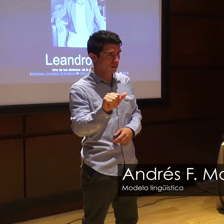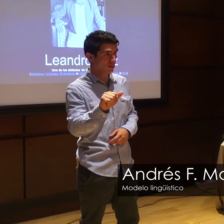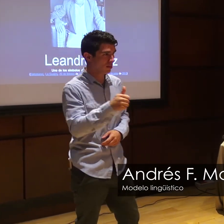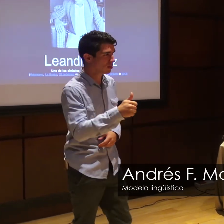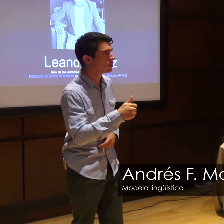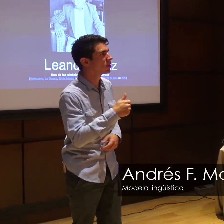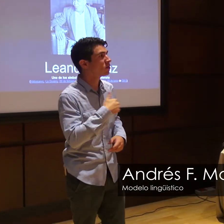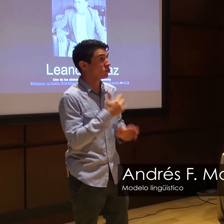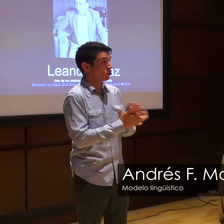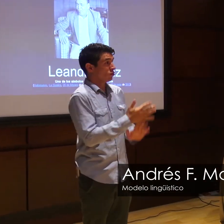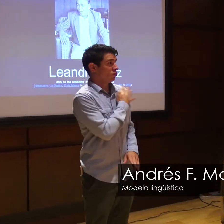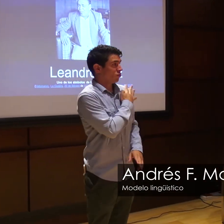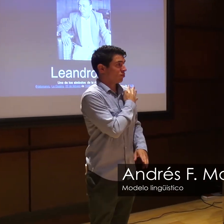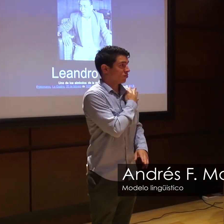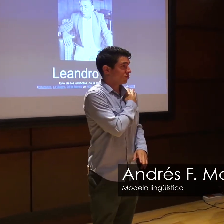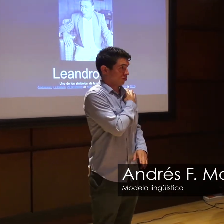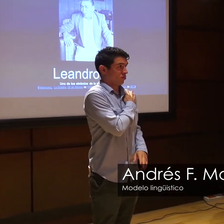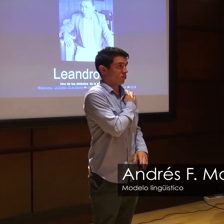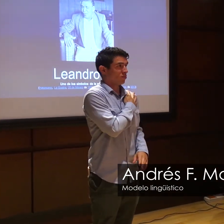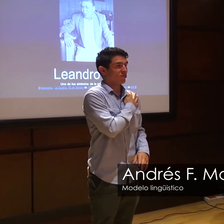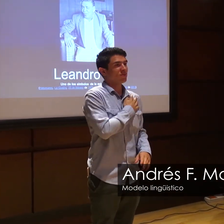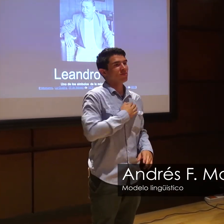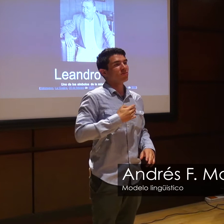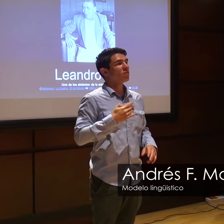Marulanda y esta es mi seña.